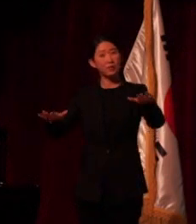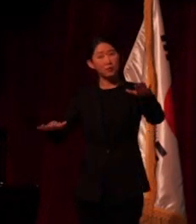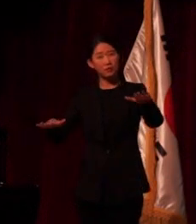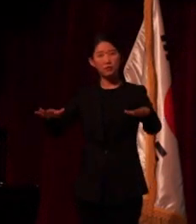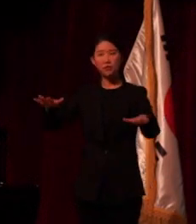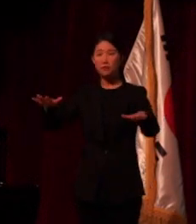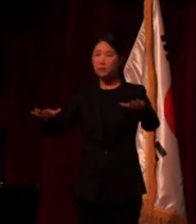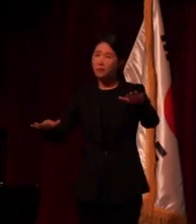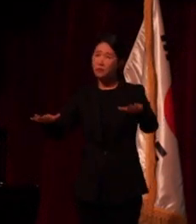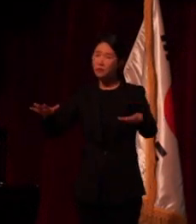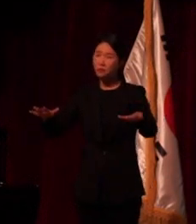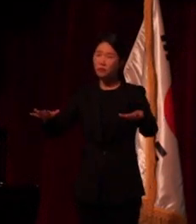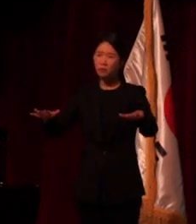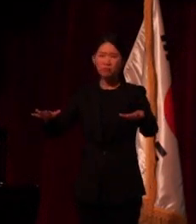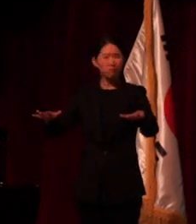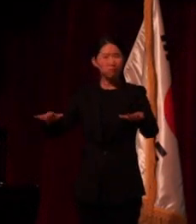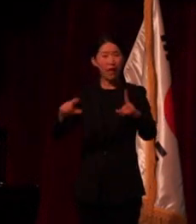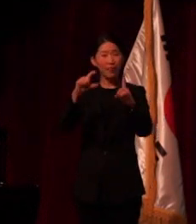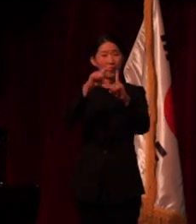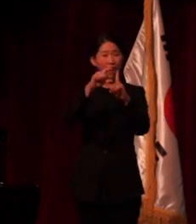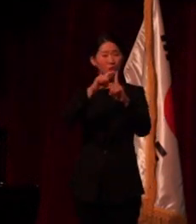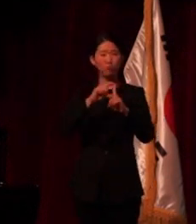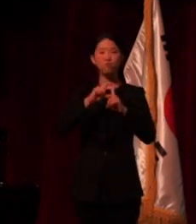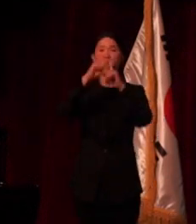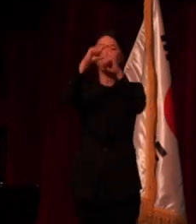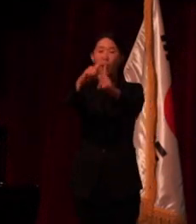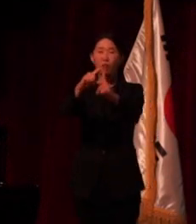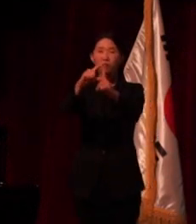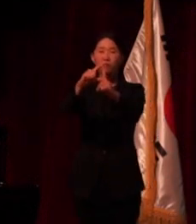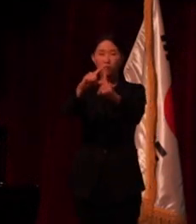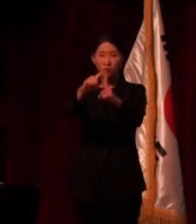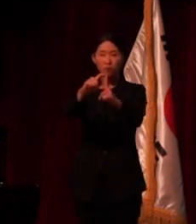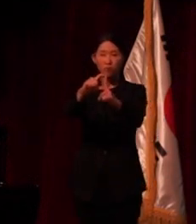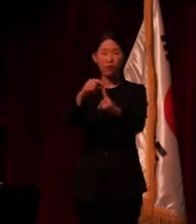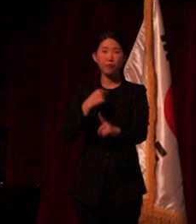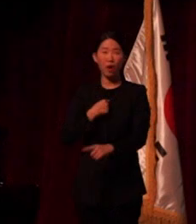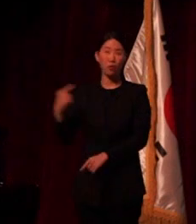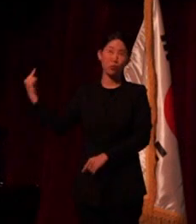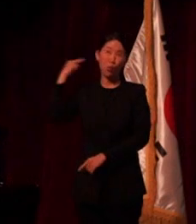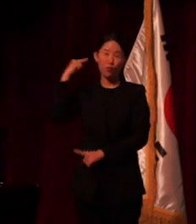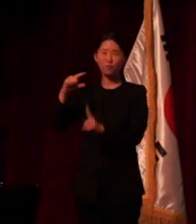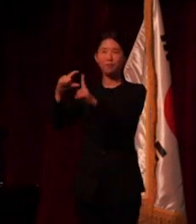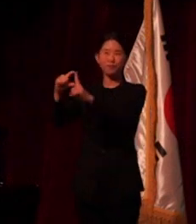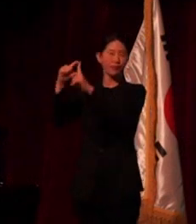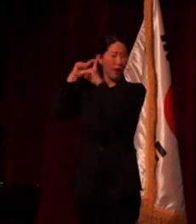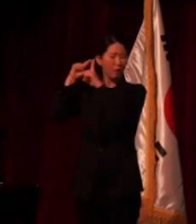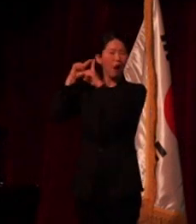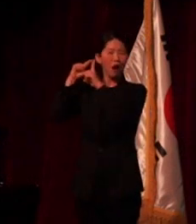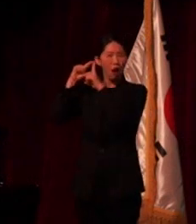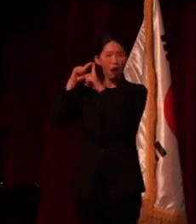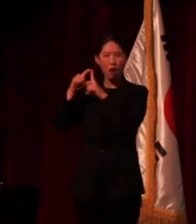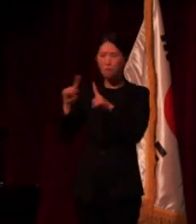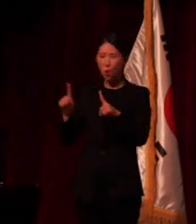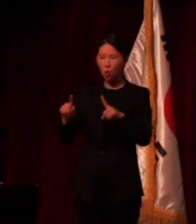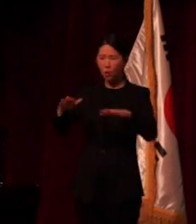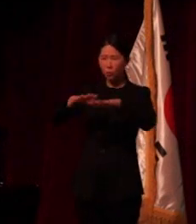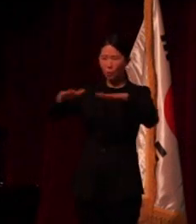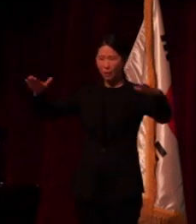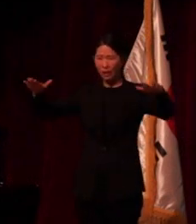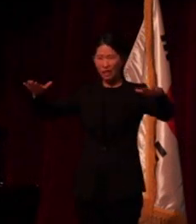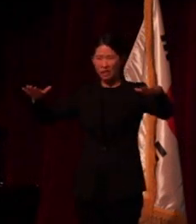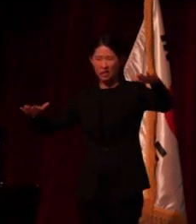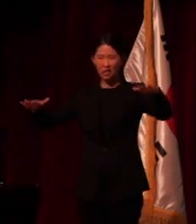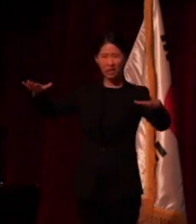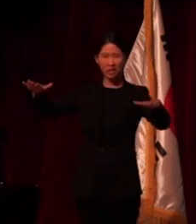흔들흔들 이라는 단어를 들으면 높이가 맞지 않아 흔들거리는